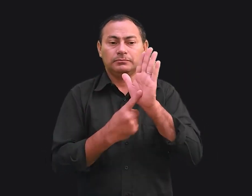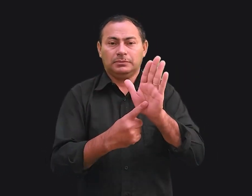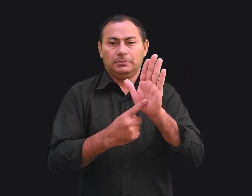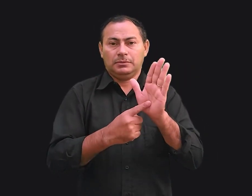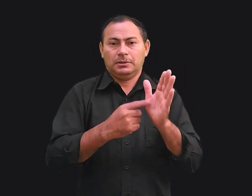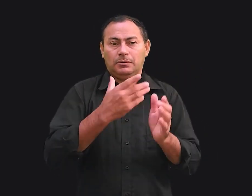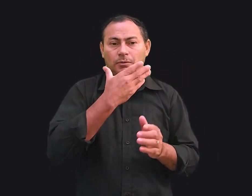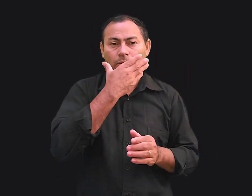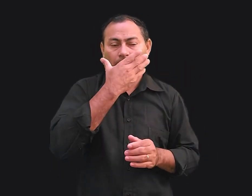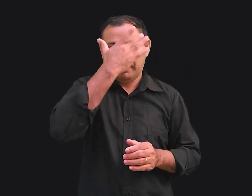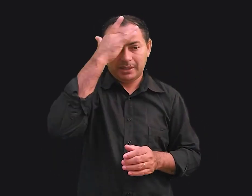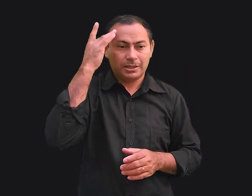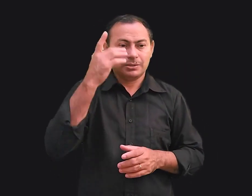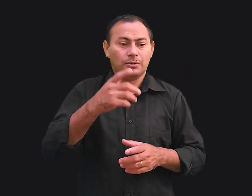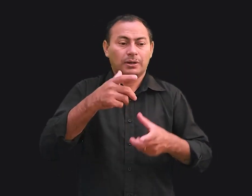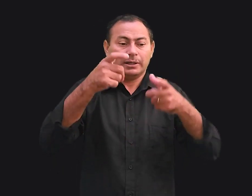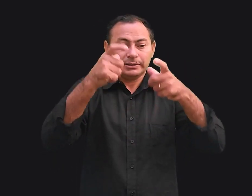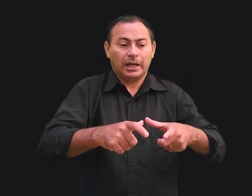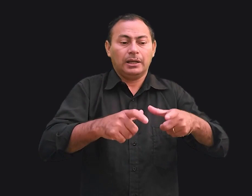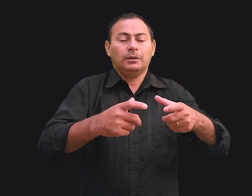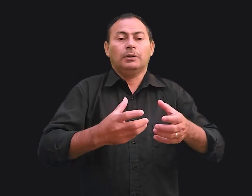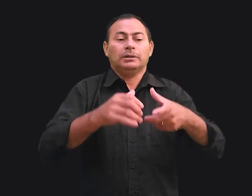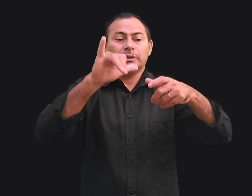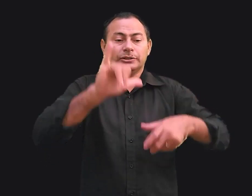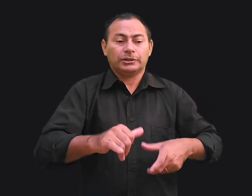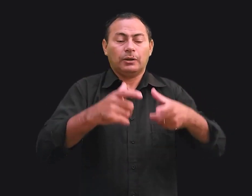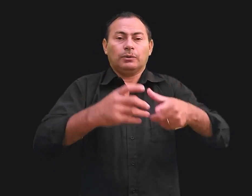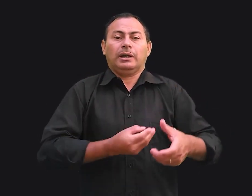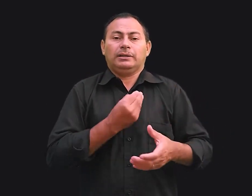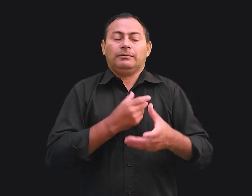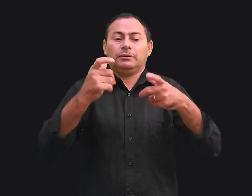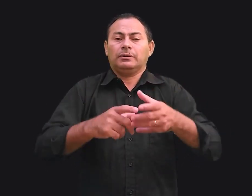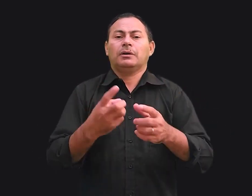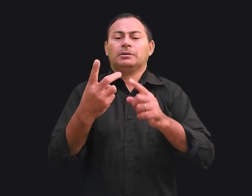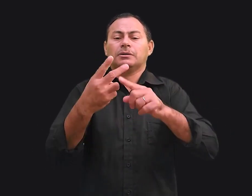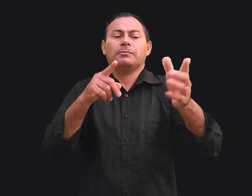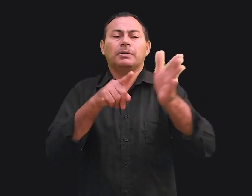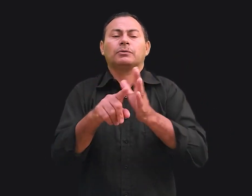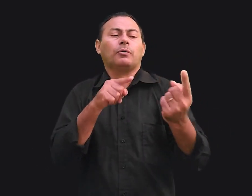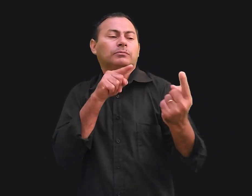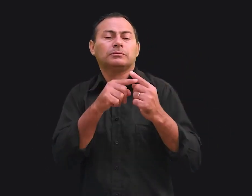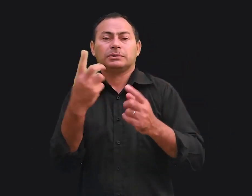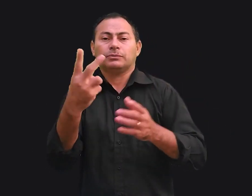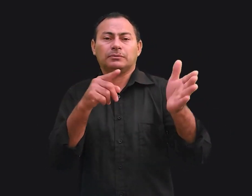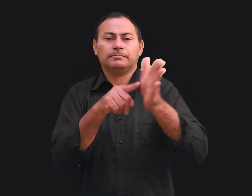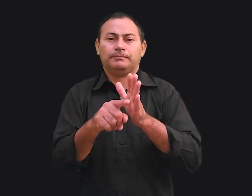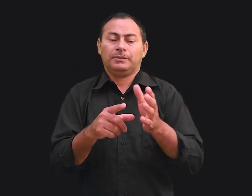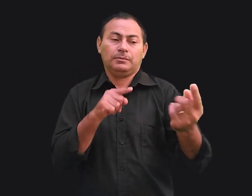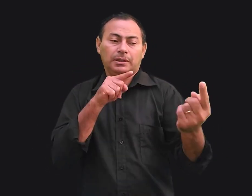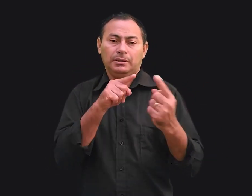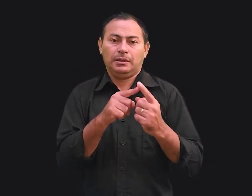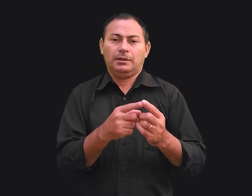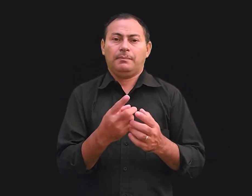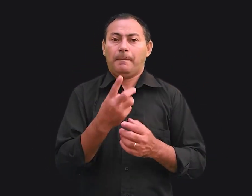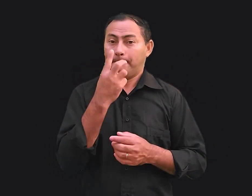que o homem está onde não deveria. Qual é o propósito da segunda pergunta, hein? O propósito parece